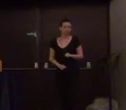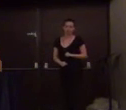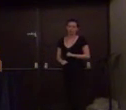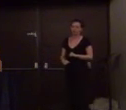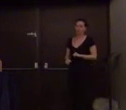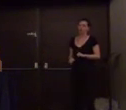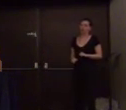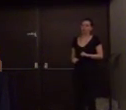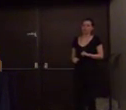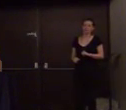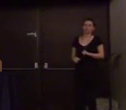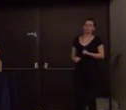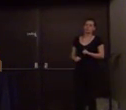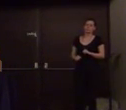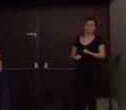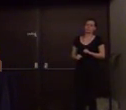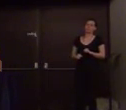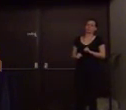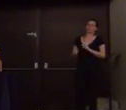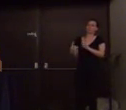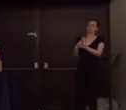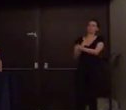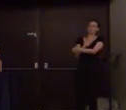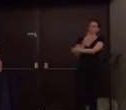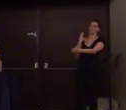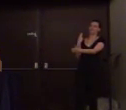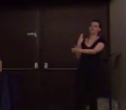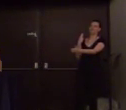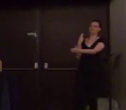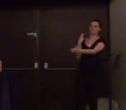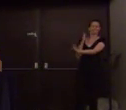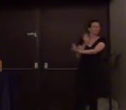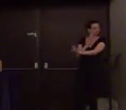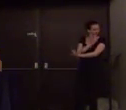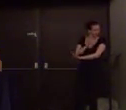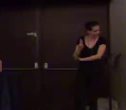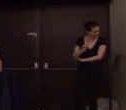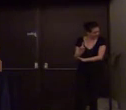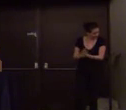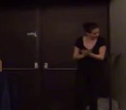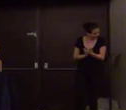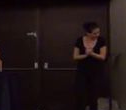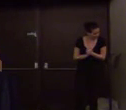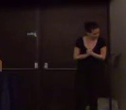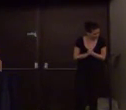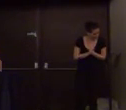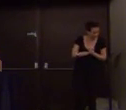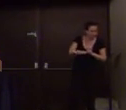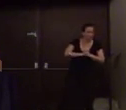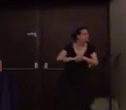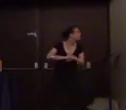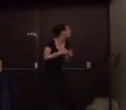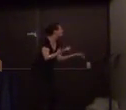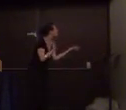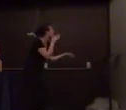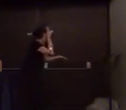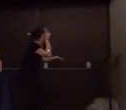O filho do vento ficou pensando. Eu vou responder meu nome? Não, é melhor eu não falar nada. Eu